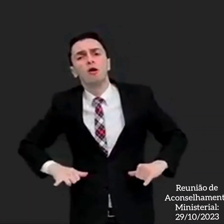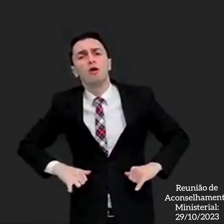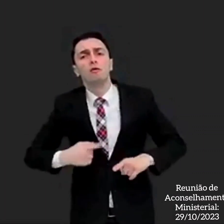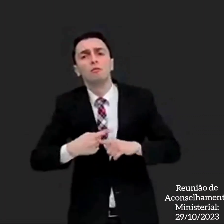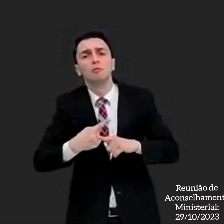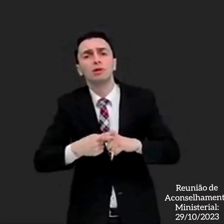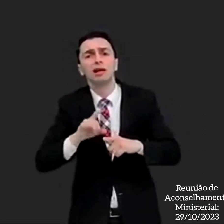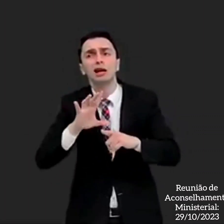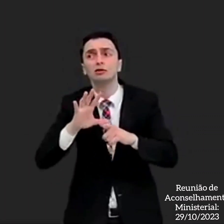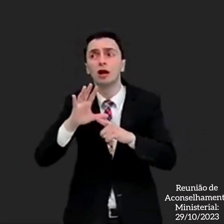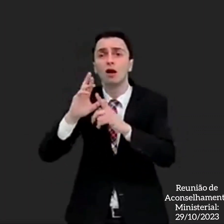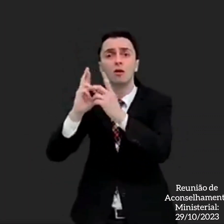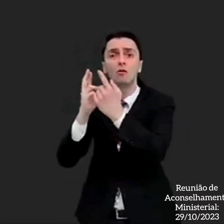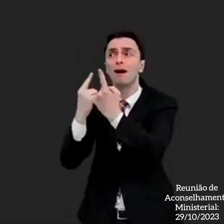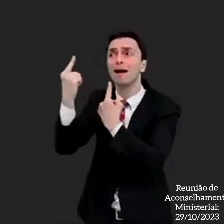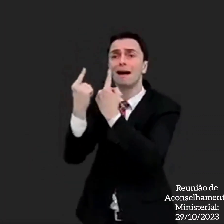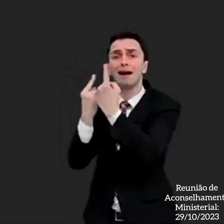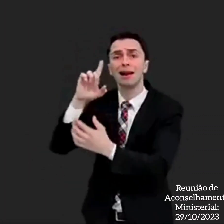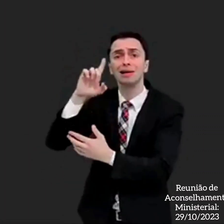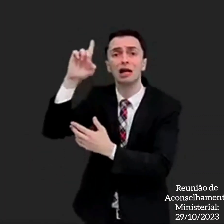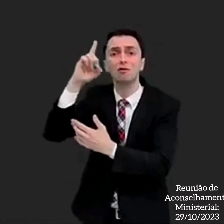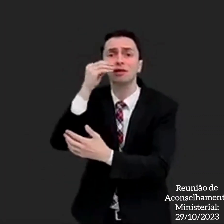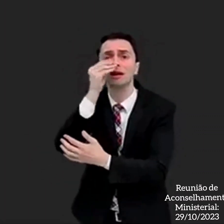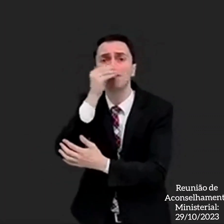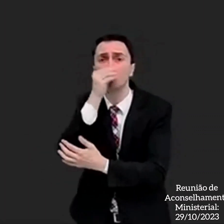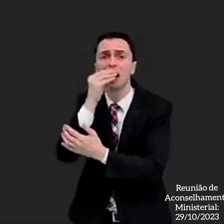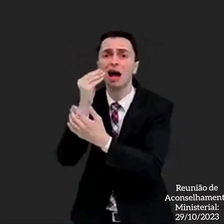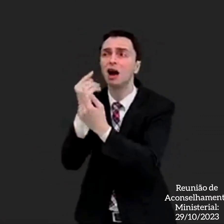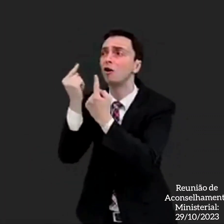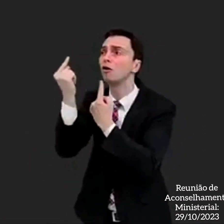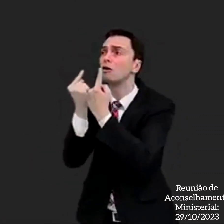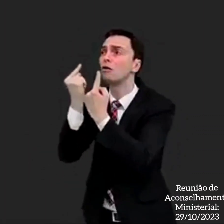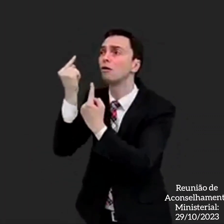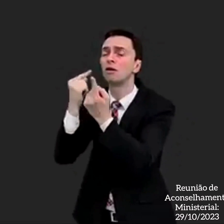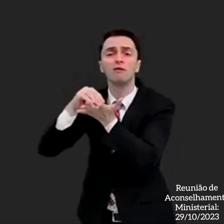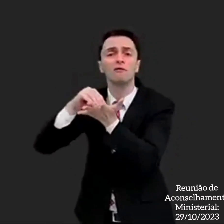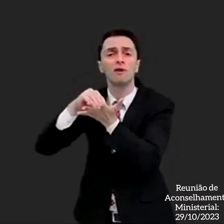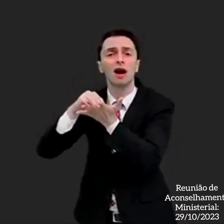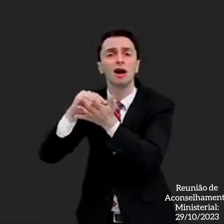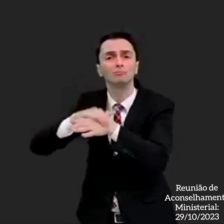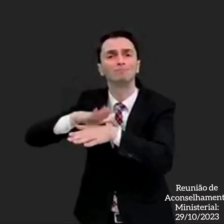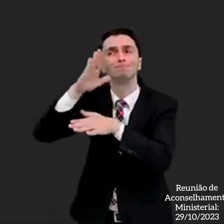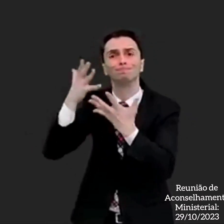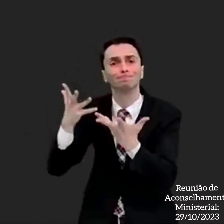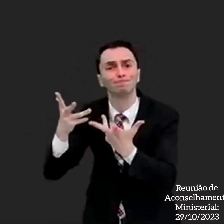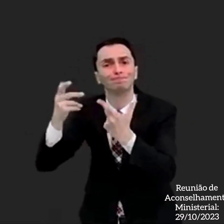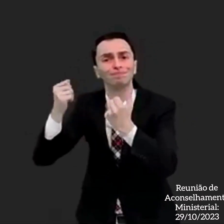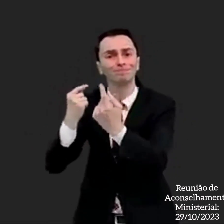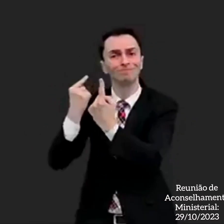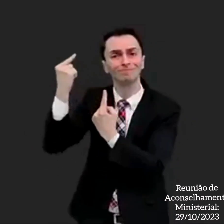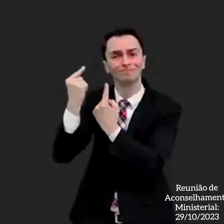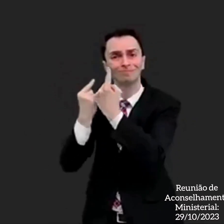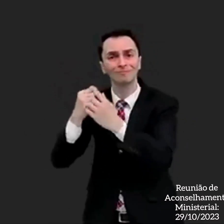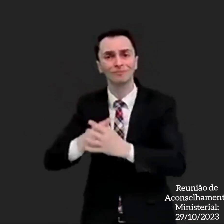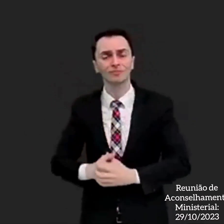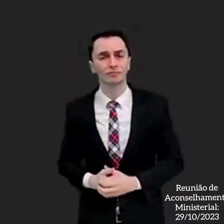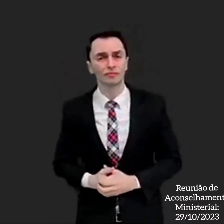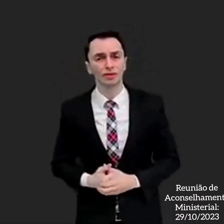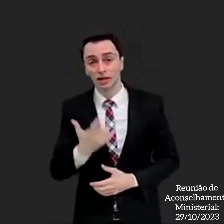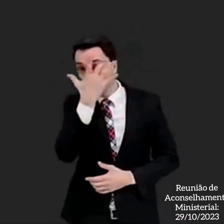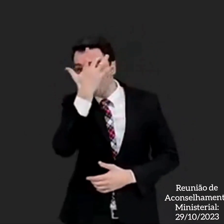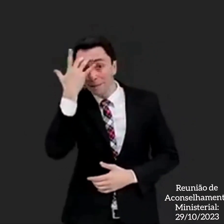contingenciando-os a uma relação empobrecida com Deus. Esses teólogos e pregadores de redes